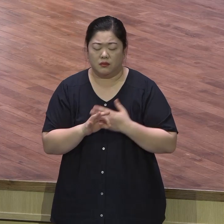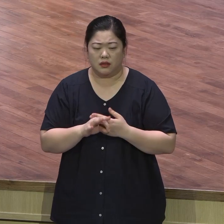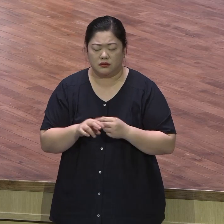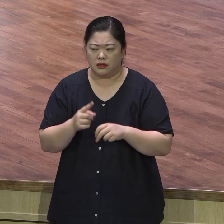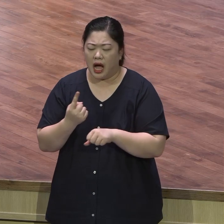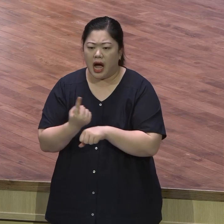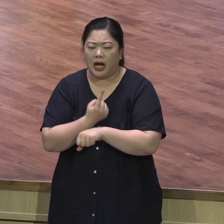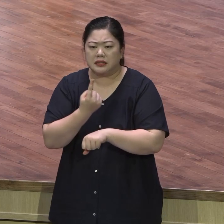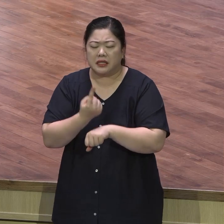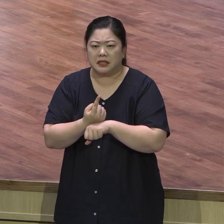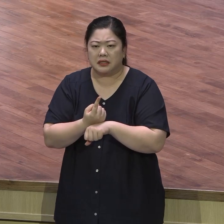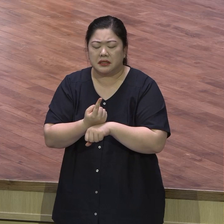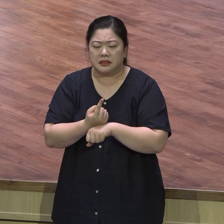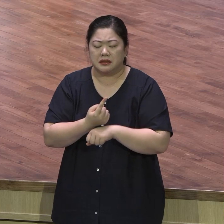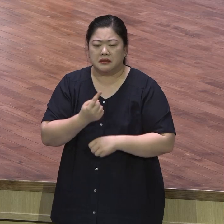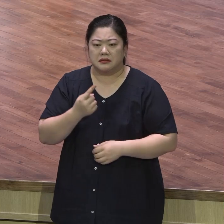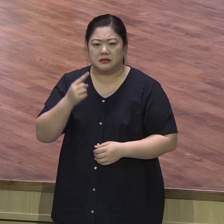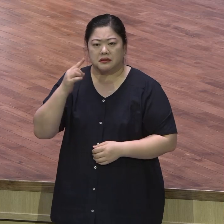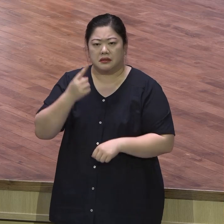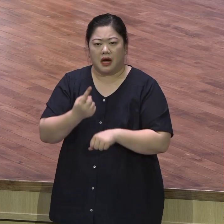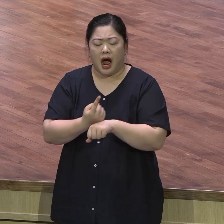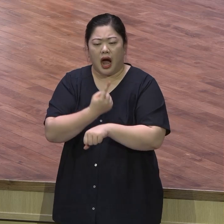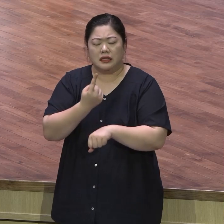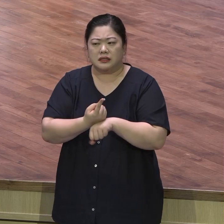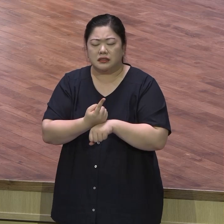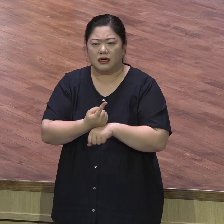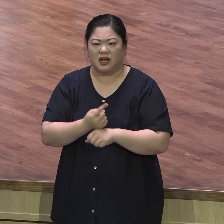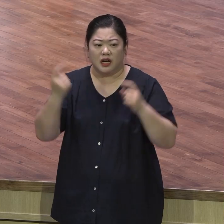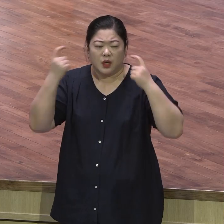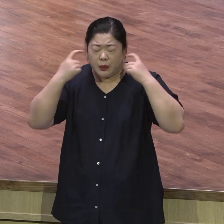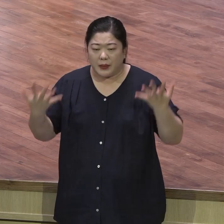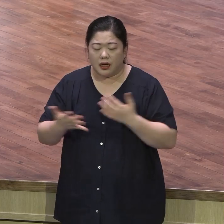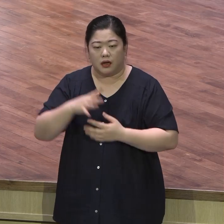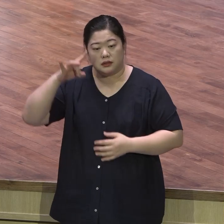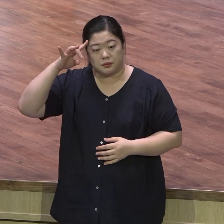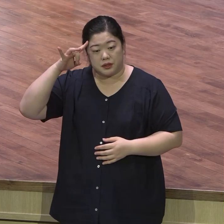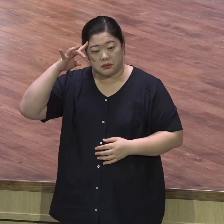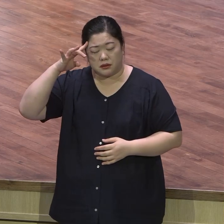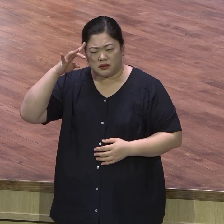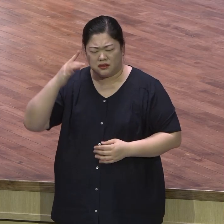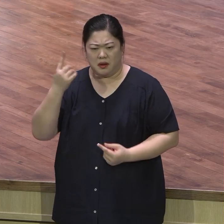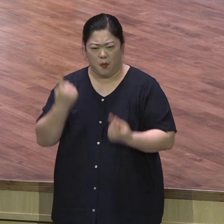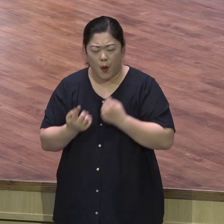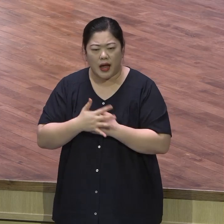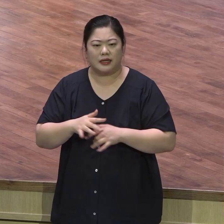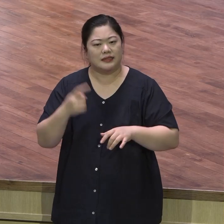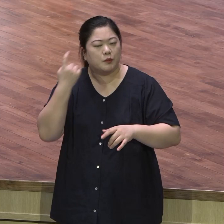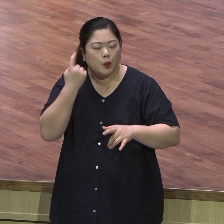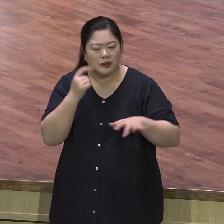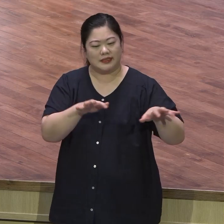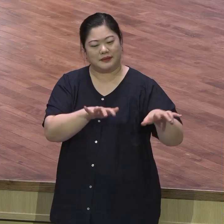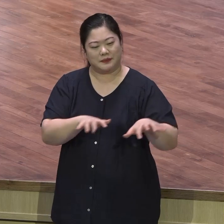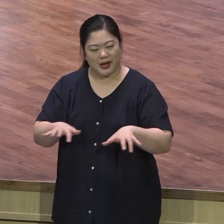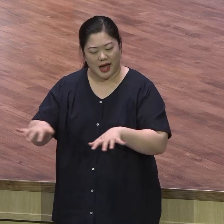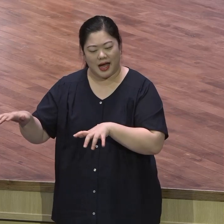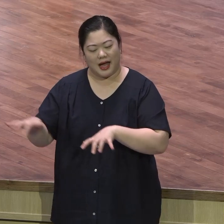뭐하냐. 그래서 좀 연주 같은 거 하면 어떡해. 아 그거 좋은데 연주도 하고 좀 오케스트라 연주를 좀 해서 가만히 앉아있으니까.